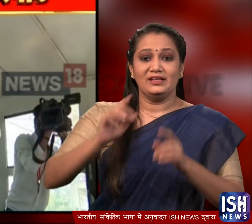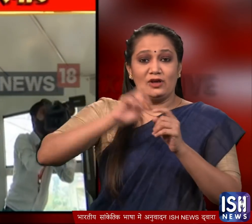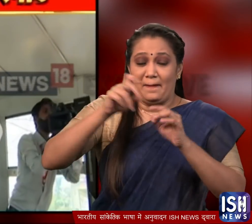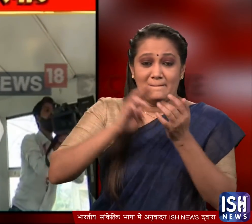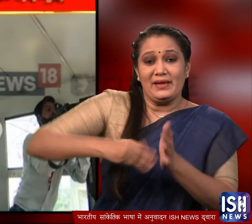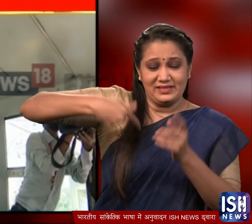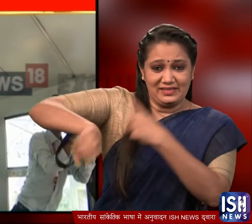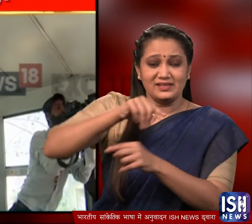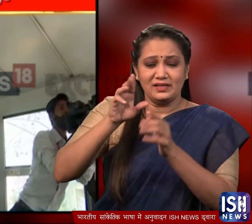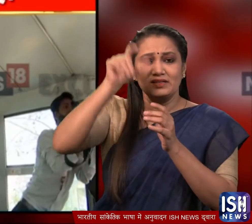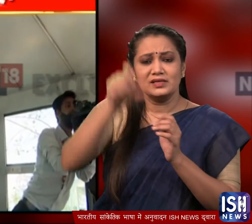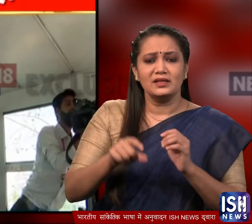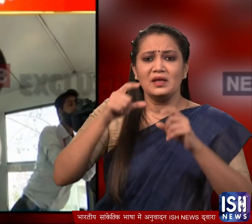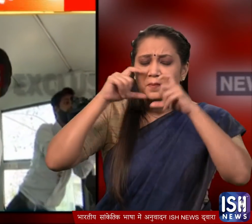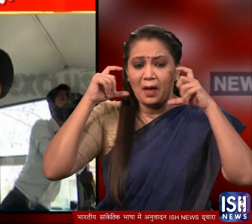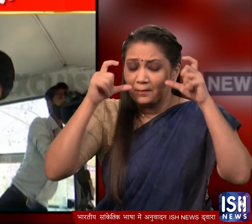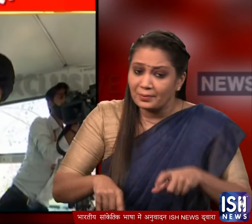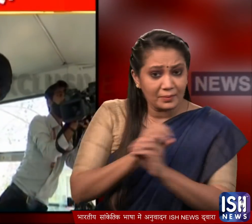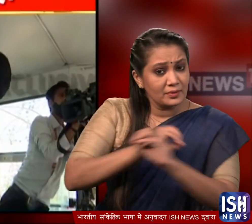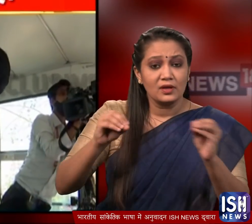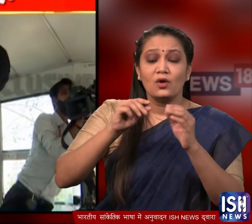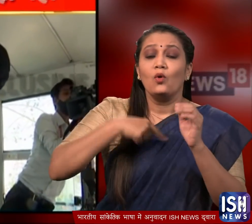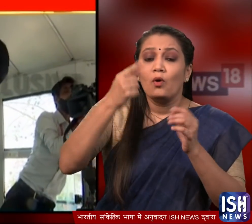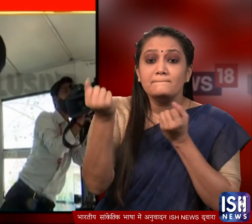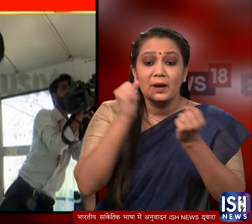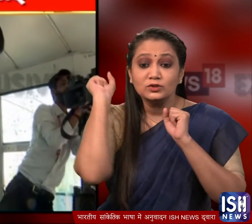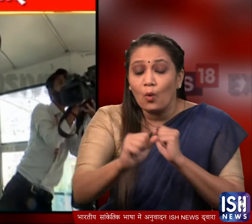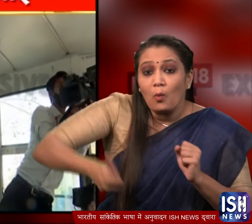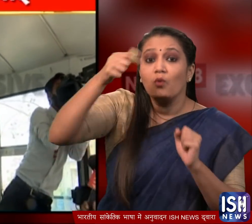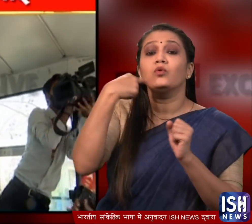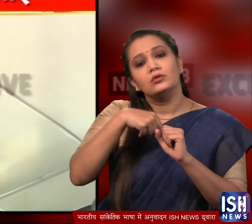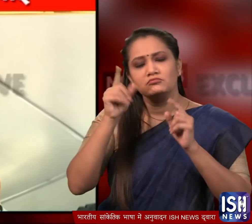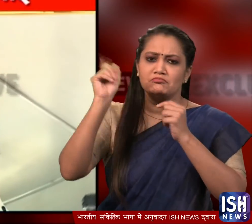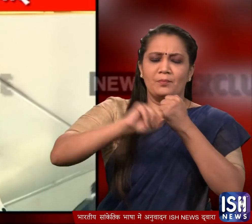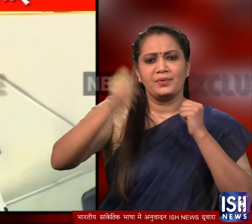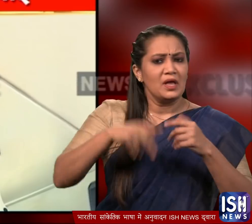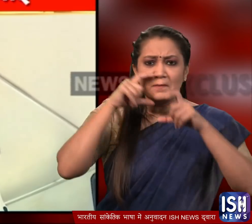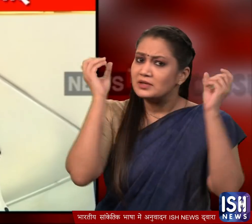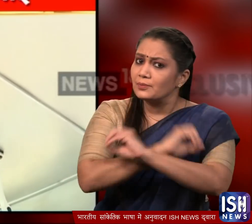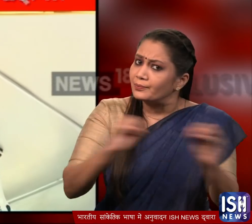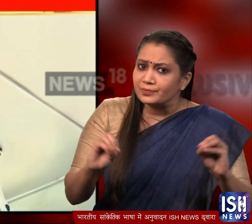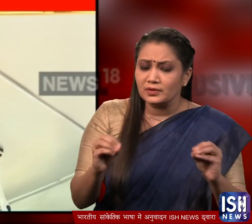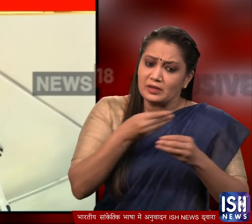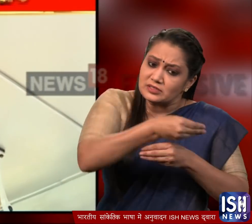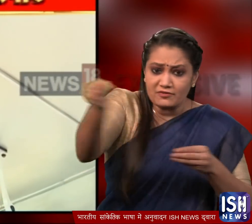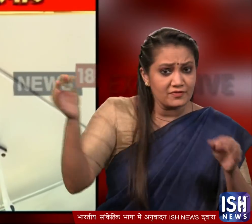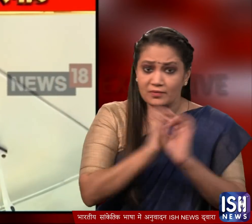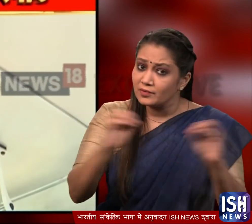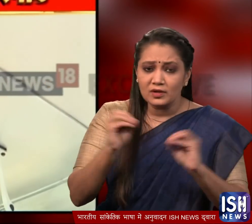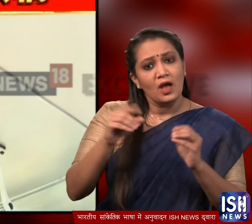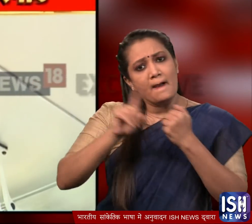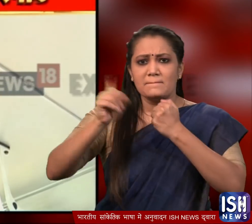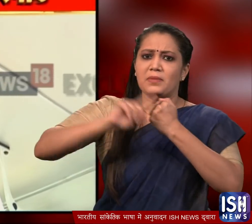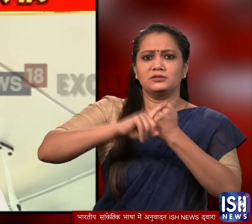परिवहन मंत्री ने साफ कर दिया कि मास्क लगाने में कोताही पाए जाने पर बस मालिक को बख्शा नहीं जाएगा। मास्क देना पड़ेंगे, नहीं देंगे तो बस